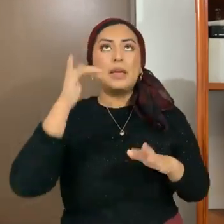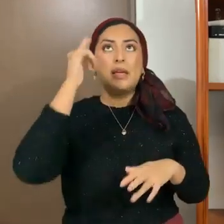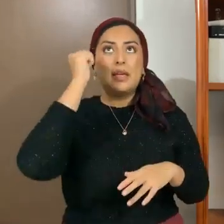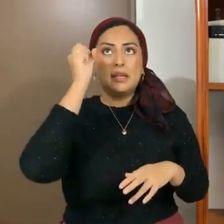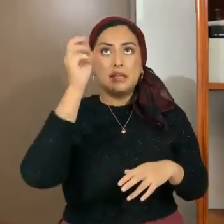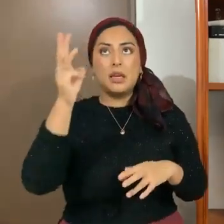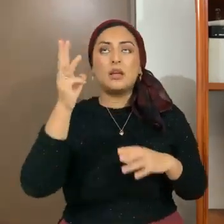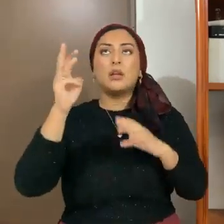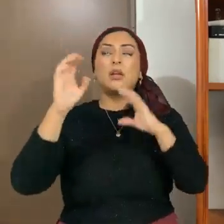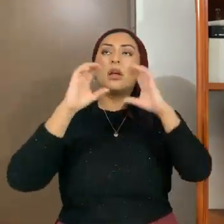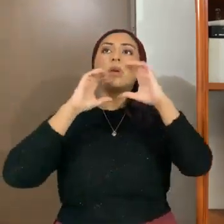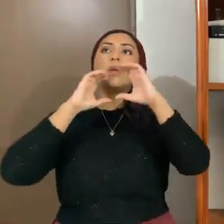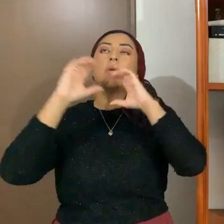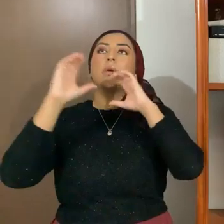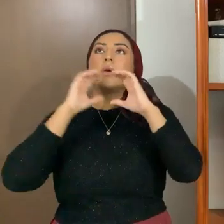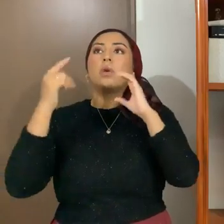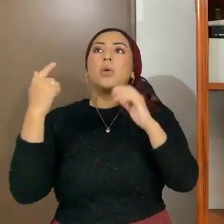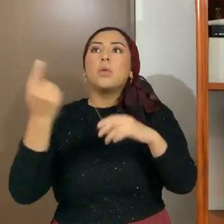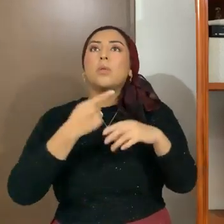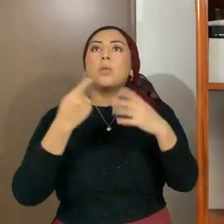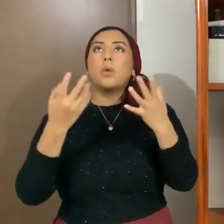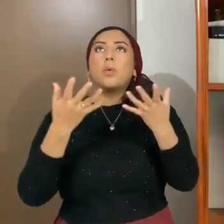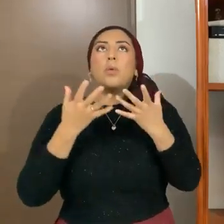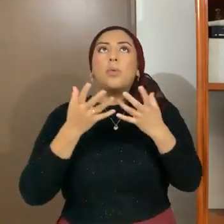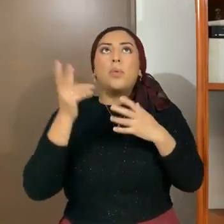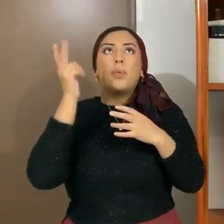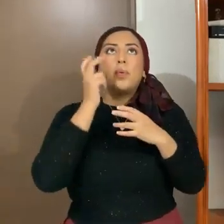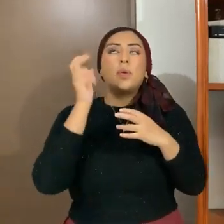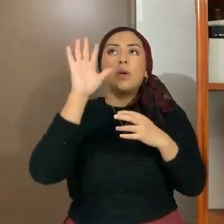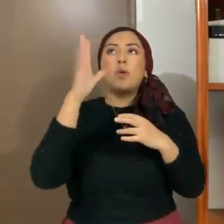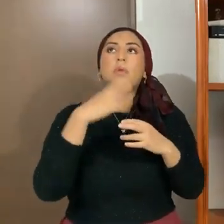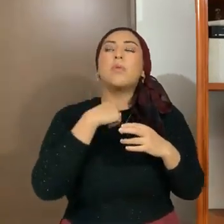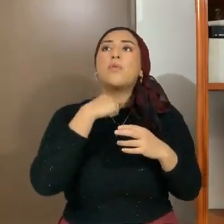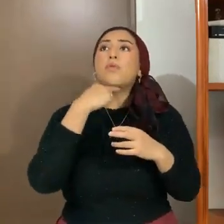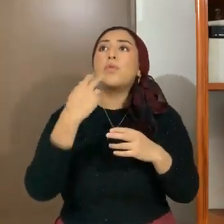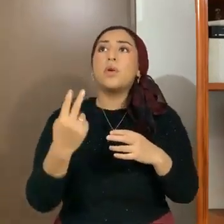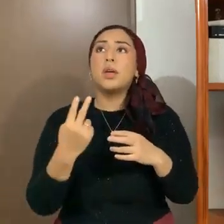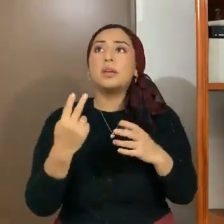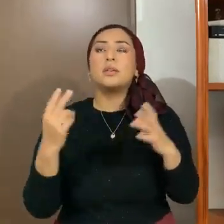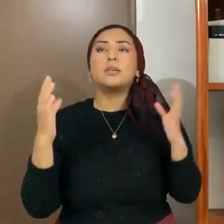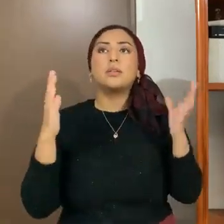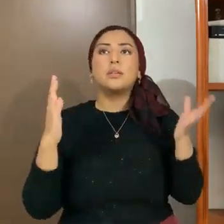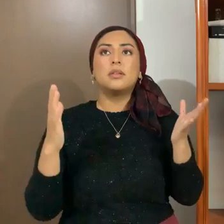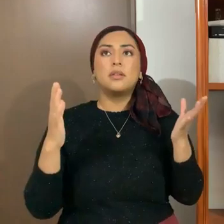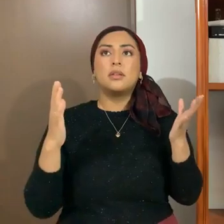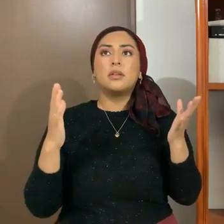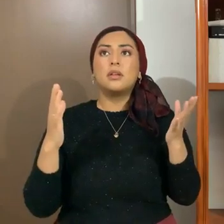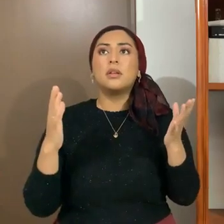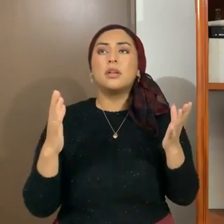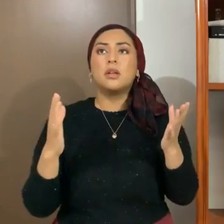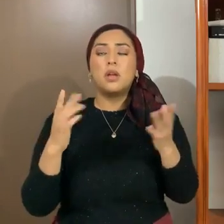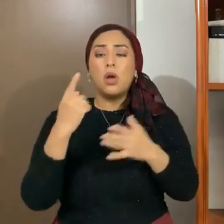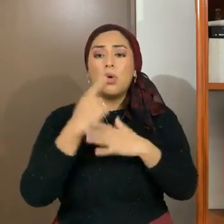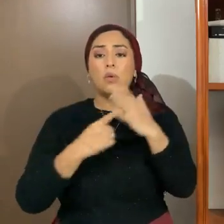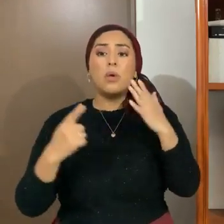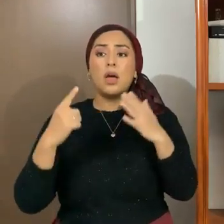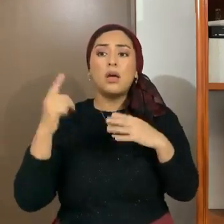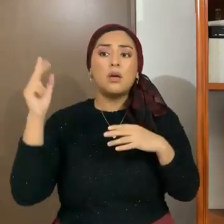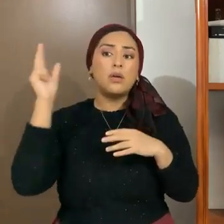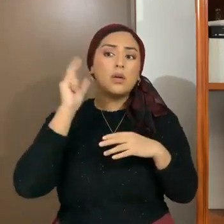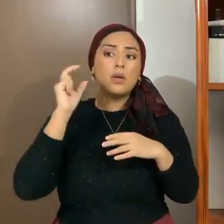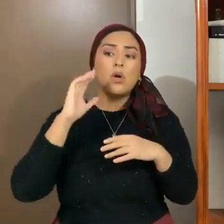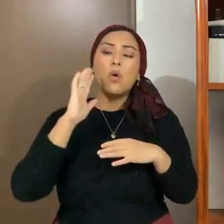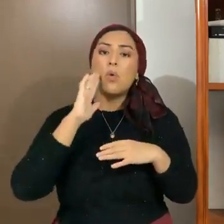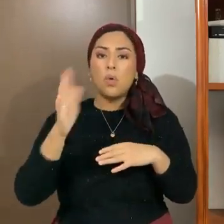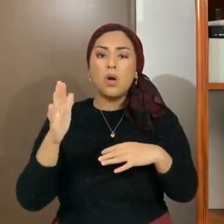Mashiach. Háblanos, Abba, queremos escuchar tu voz y como dijeron nuestros padres, Naase Benishma. Todo lo